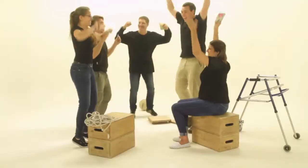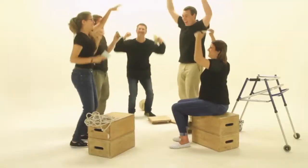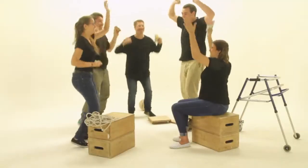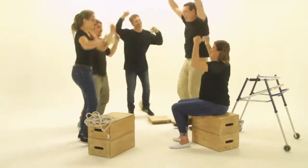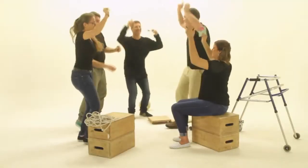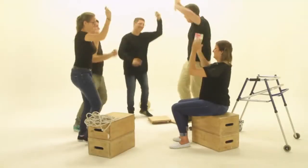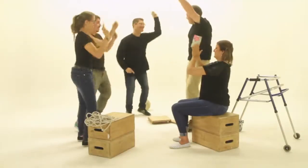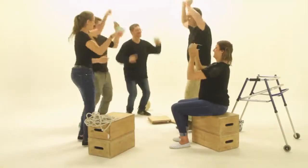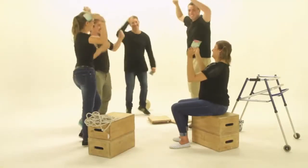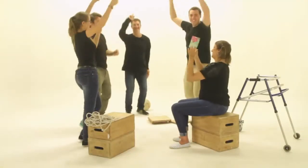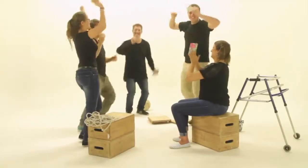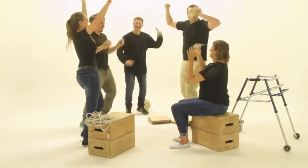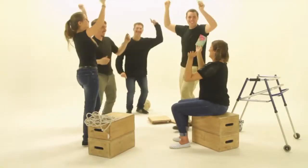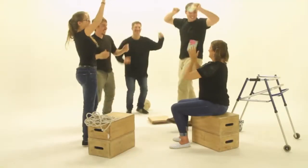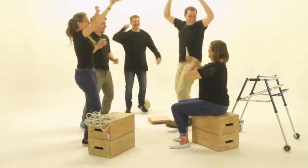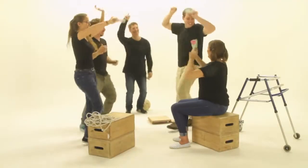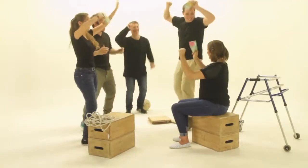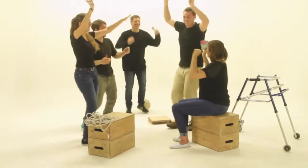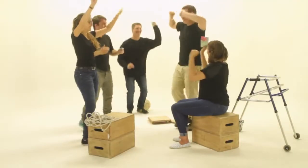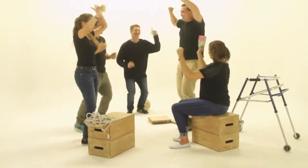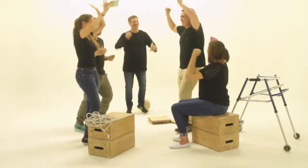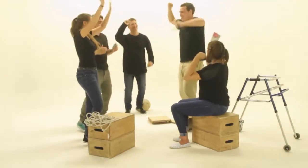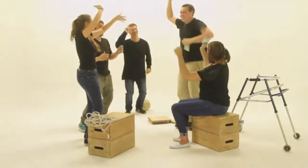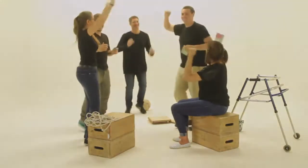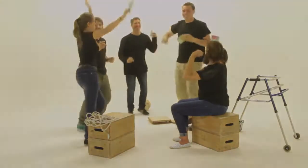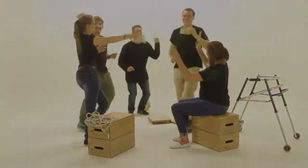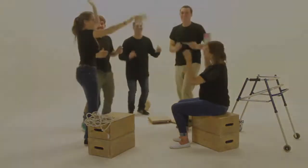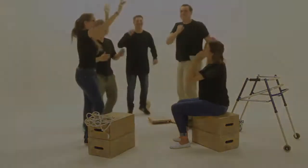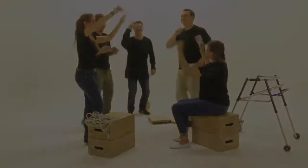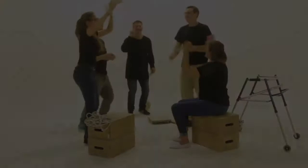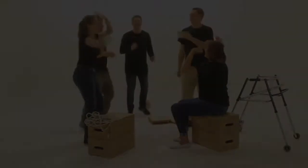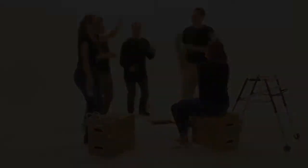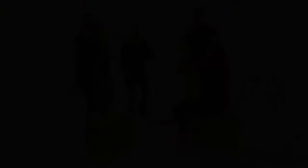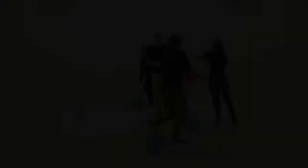Dani. ¡Bravo! ¡Buenísimo! Tenemos un cumpleaños. ¡Fiesta, fiesta!